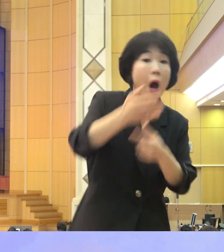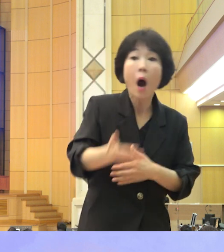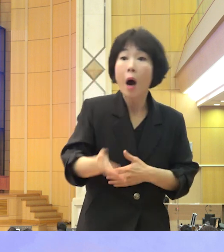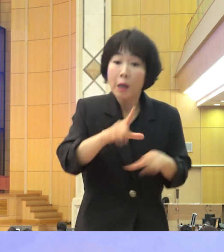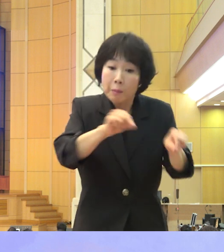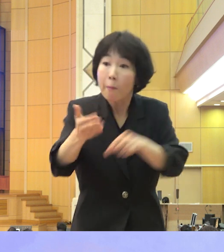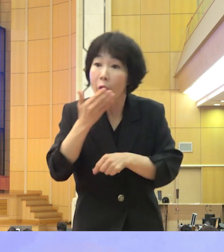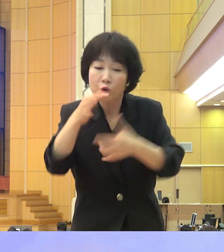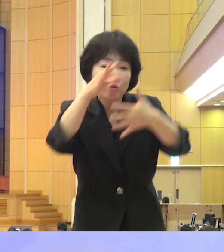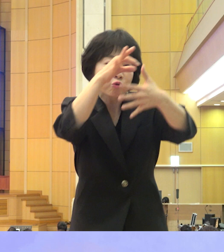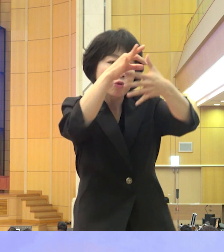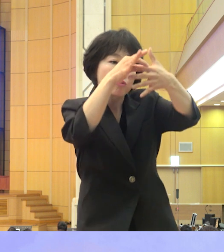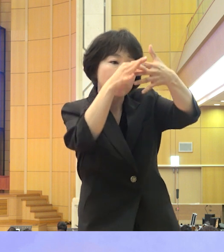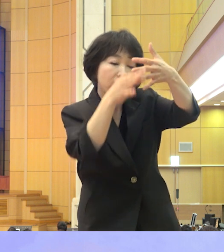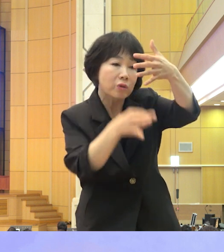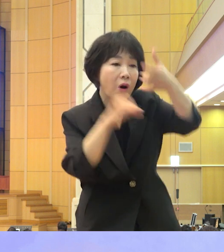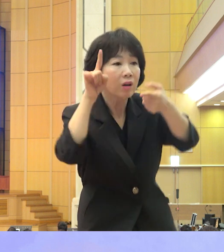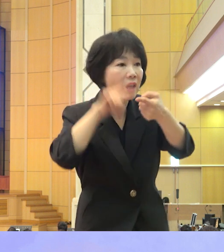순서도 있습니다.